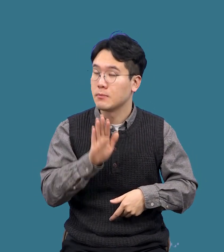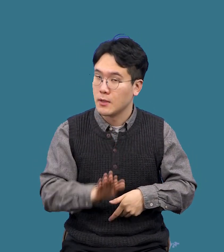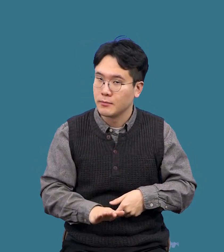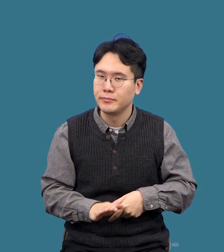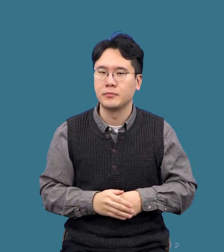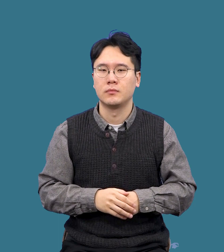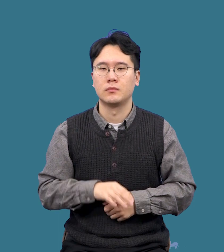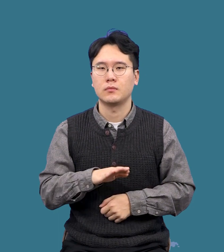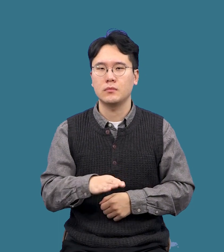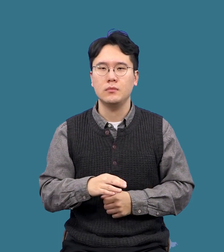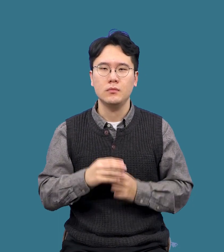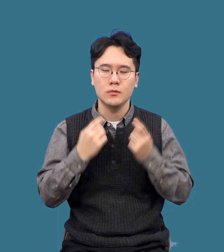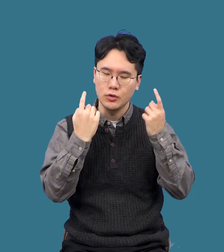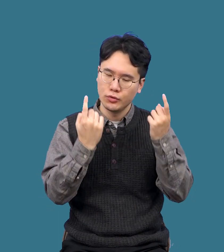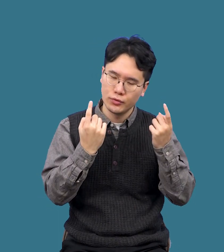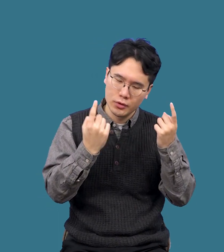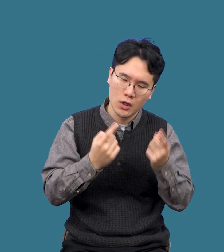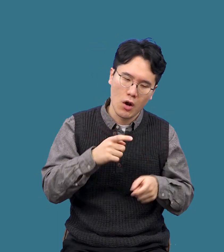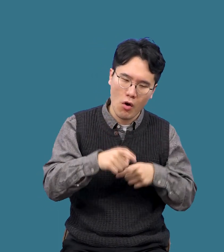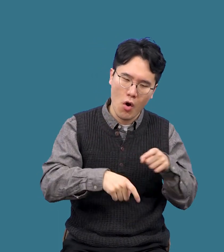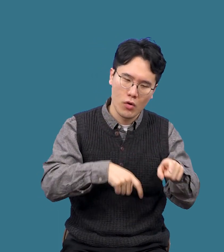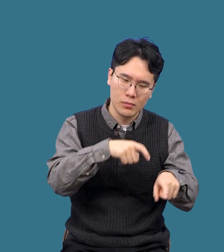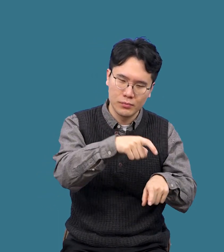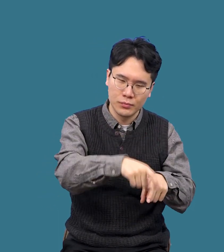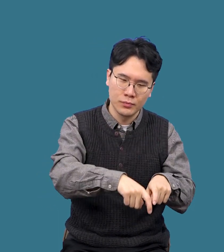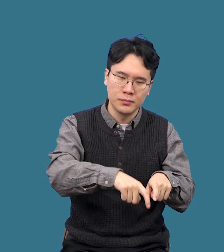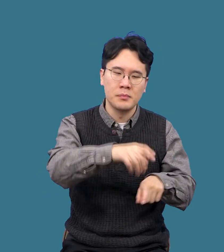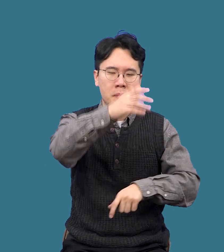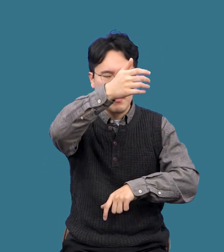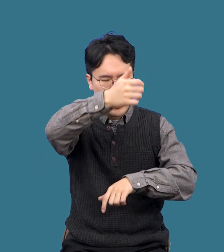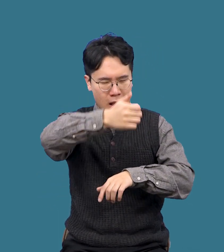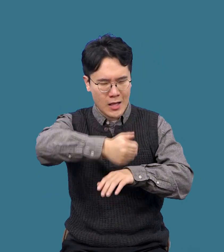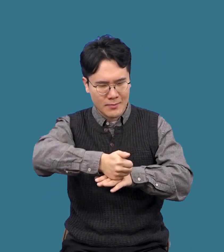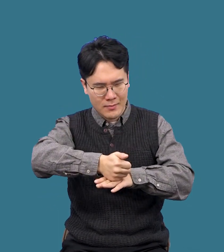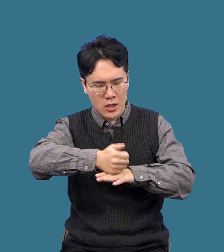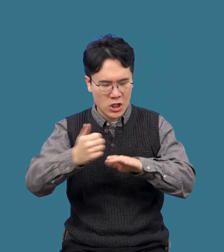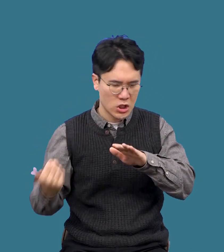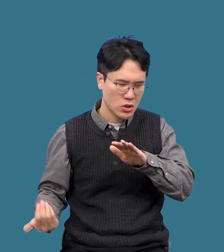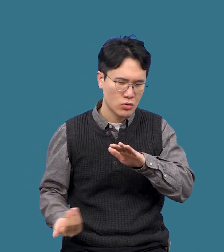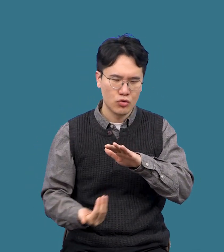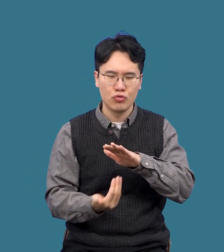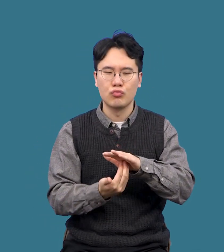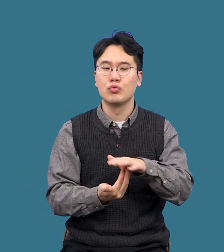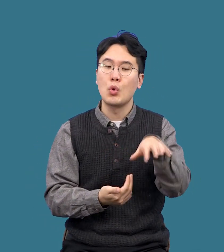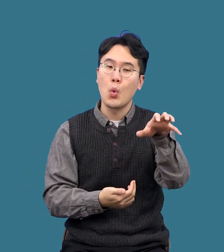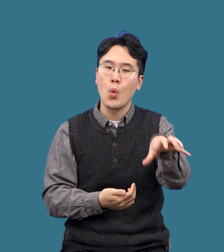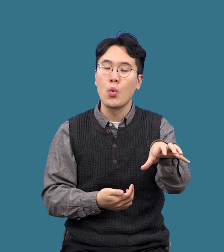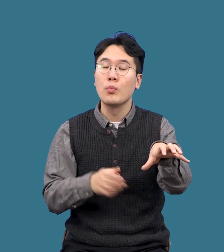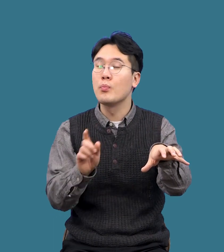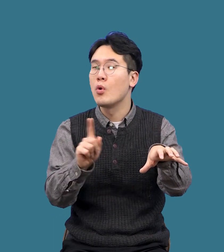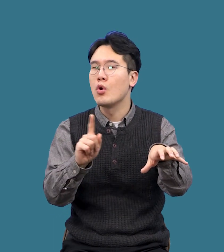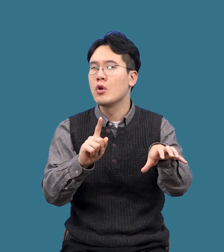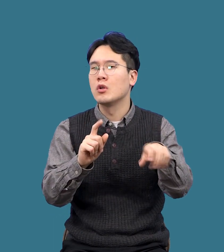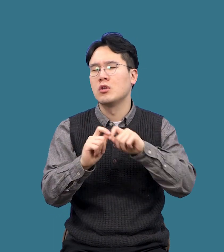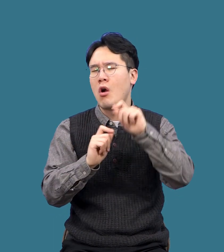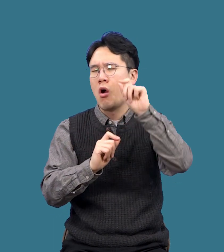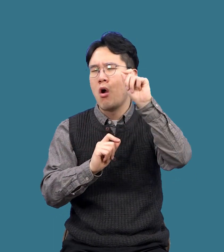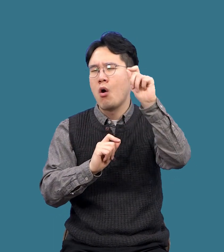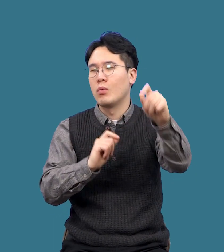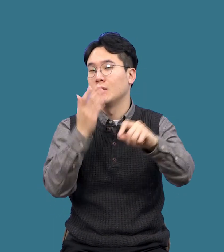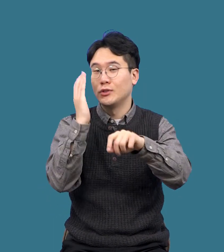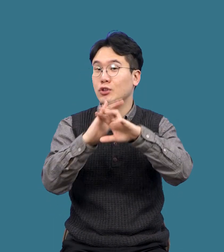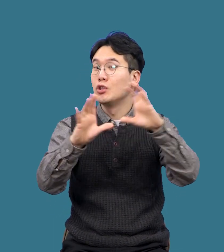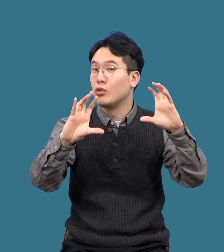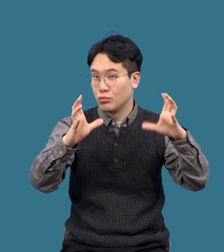걸음이 완성되는 마지막 순례의 완성지, 저 영원한 천국에 가서도 예배는